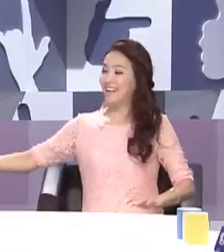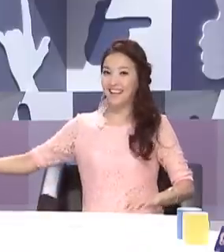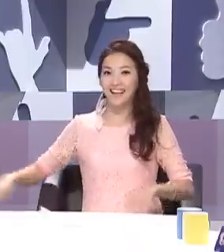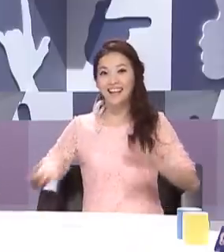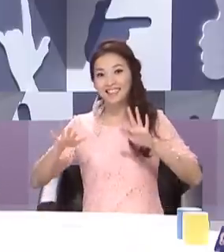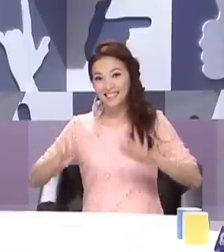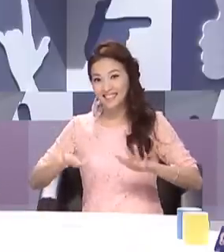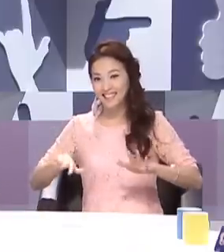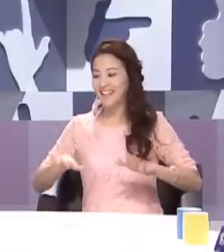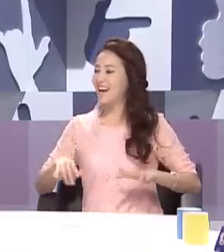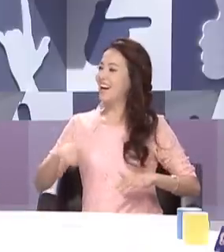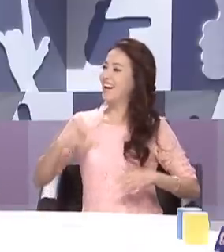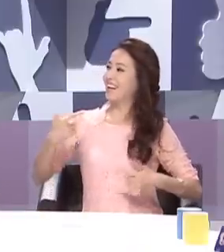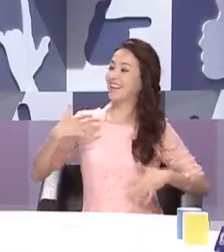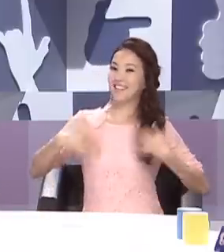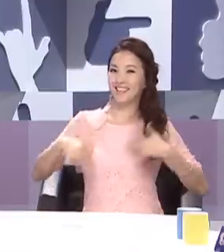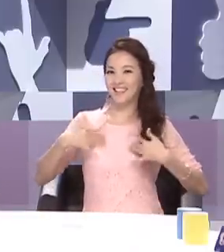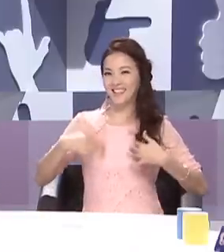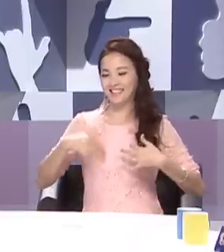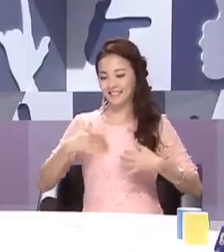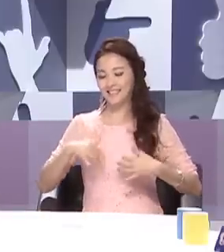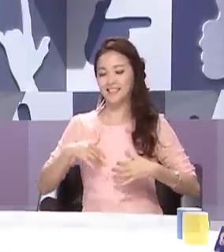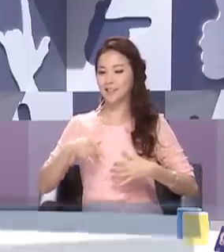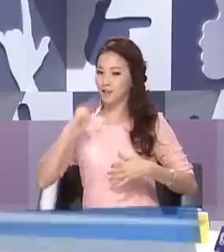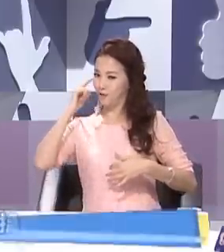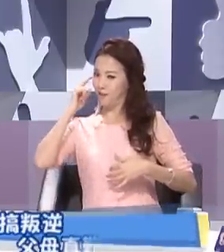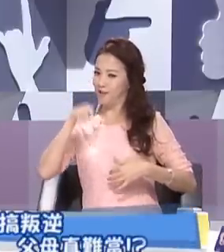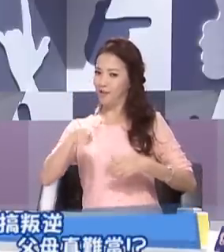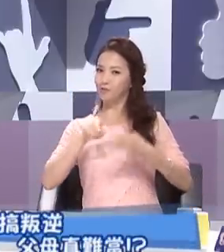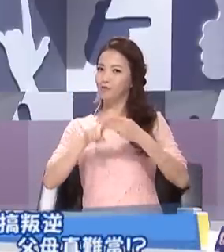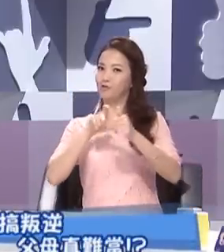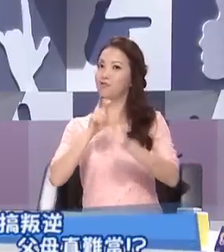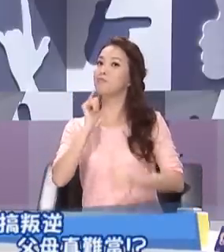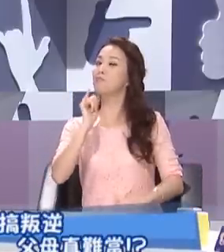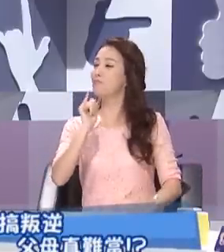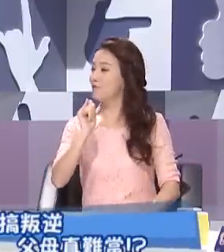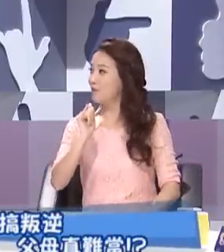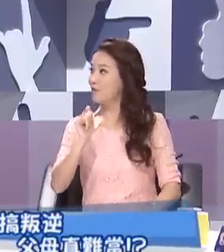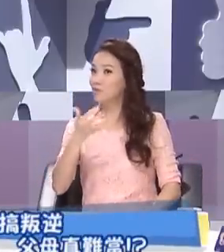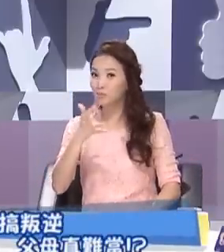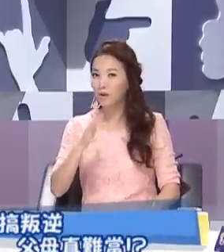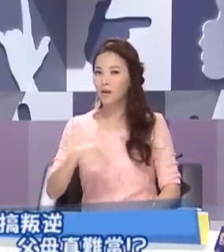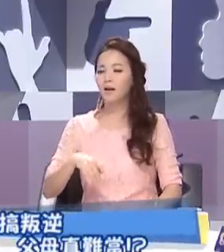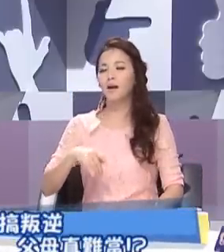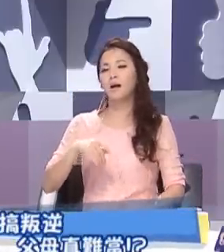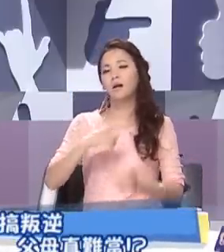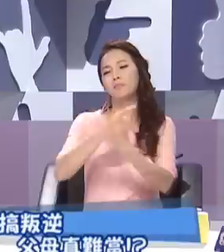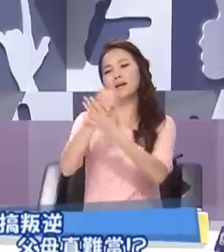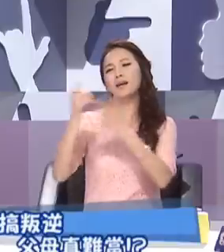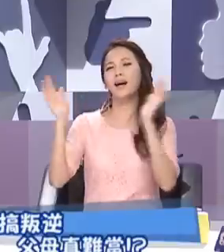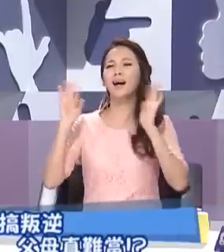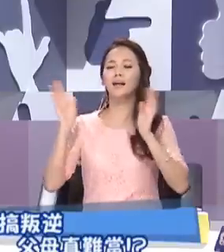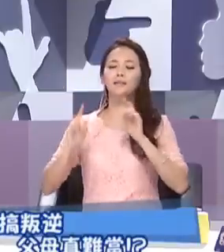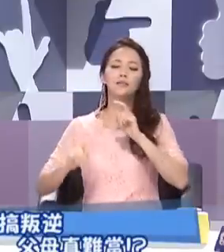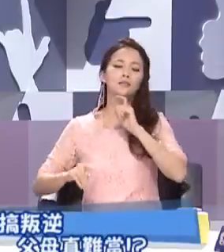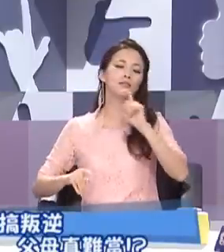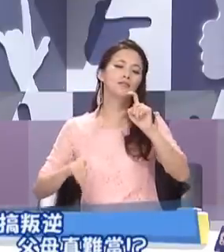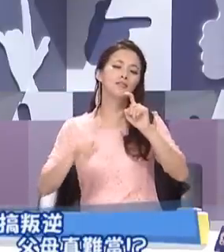君兄，我觉得今天这个主题真的是太棒了耶。虽然不是每个进入青春期的孩